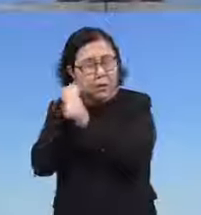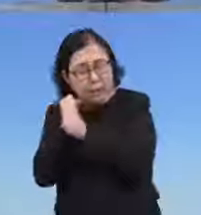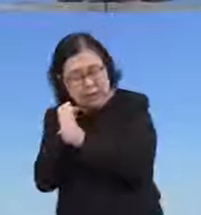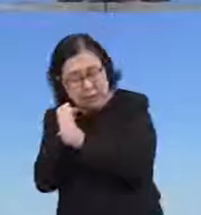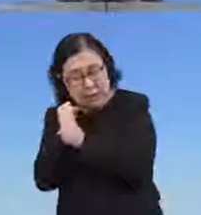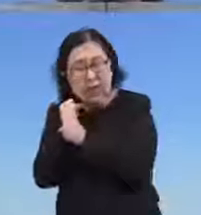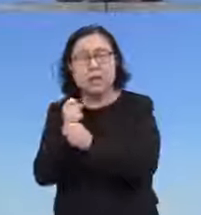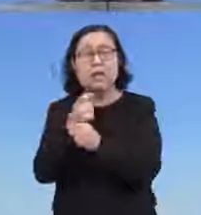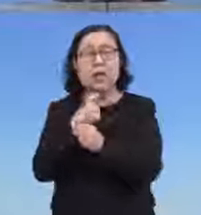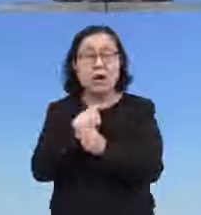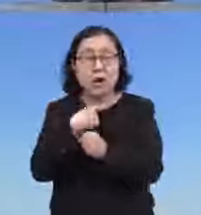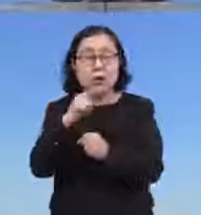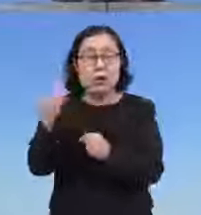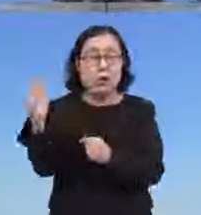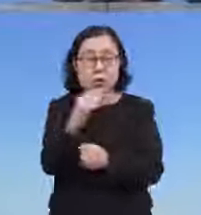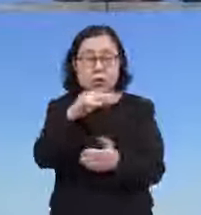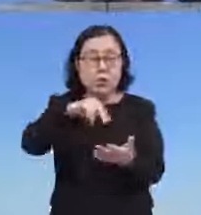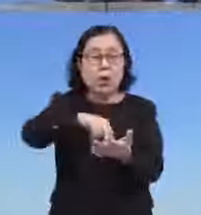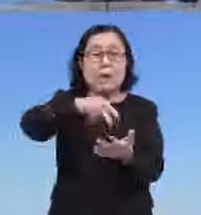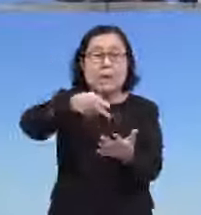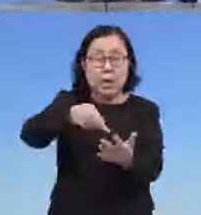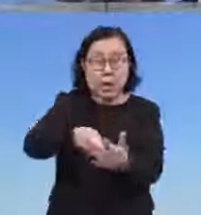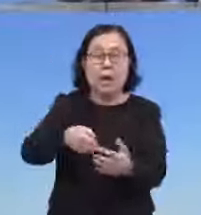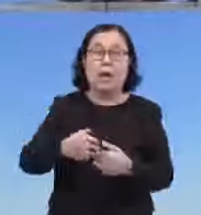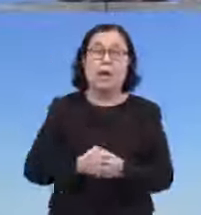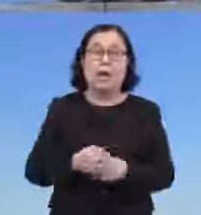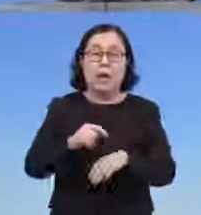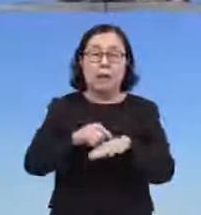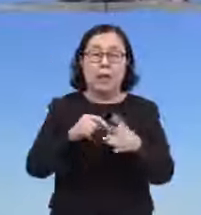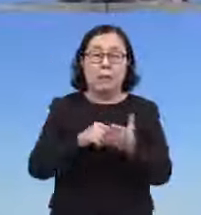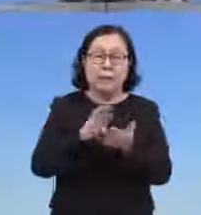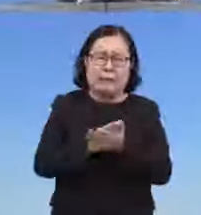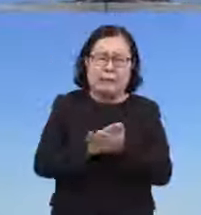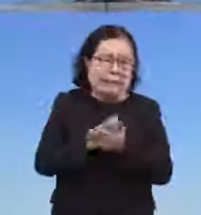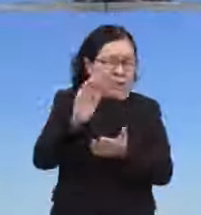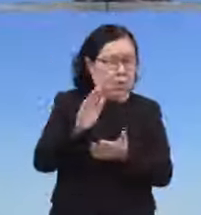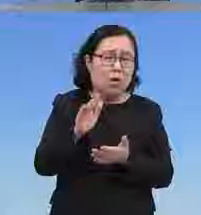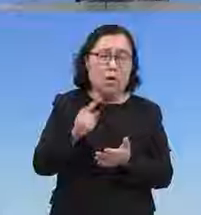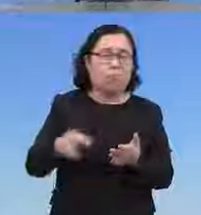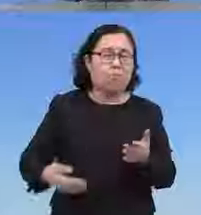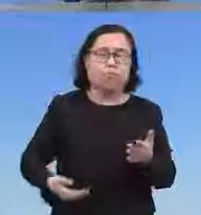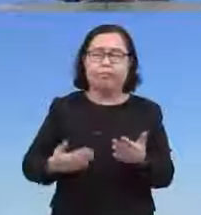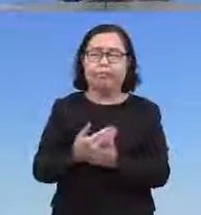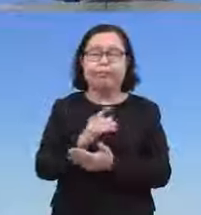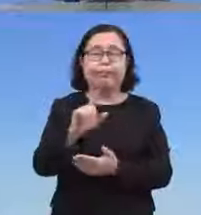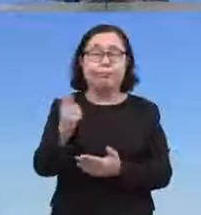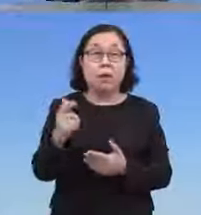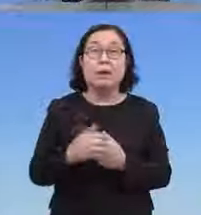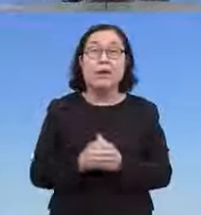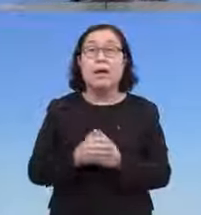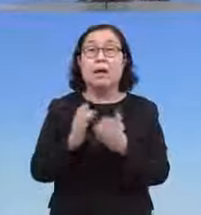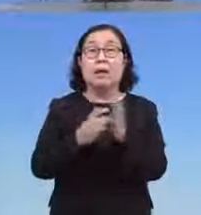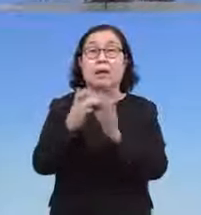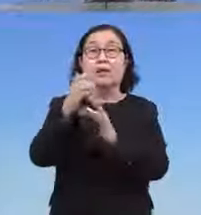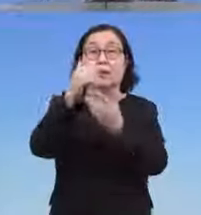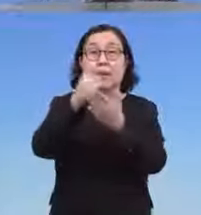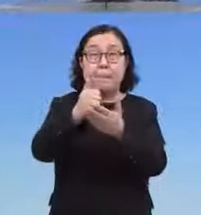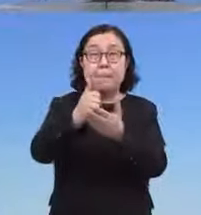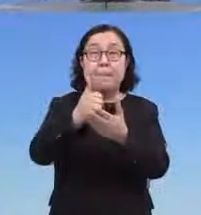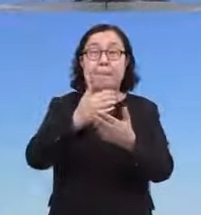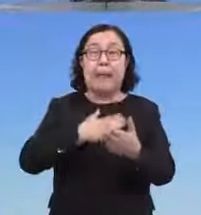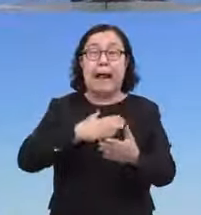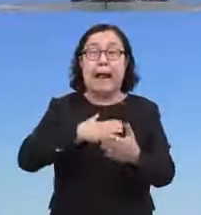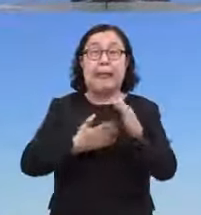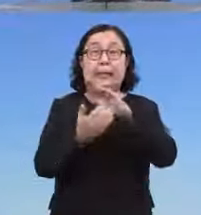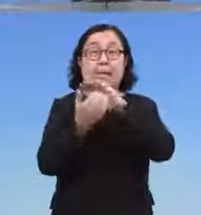의지하고 있는 그 대상에서 돌아서라는 거예요. 감정적으로 가슴이 뜨거워지는 게 회개가 아니고요. 예수님을